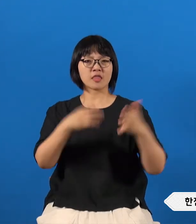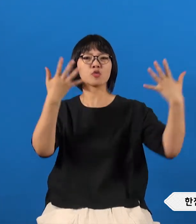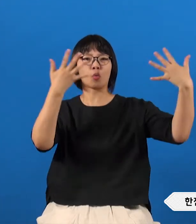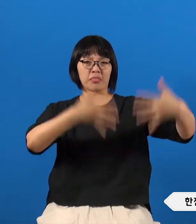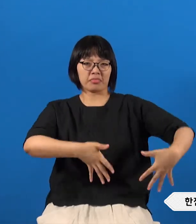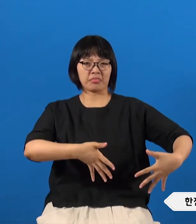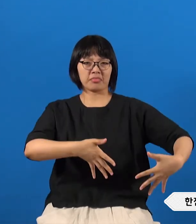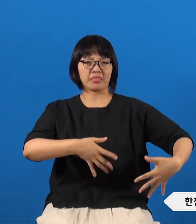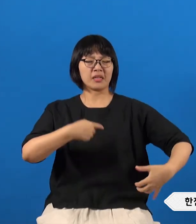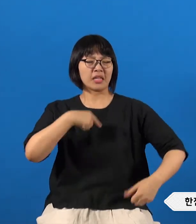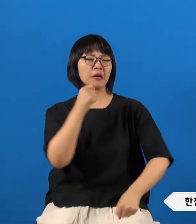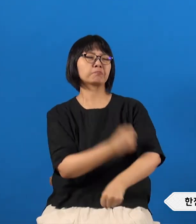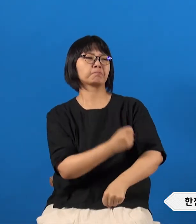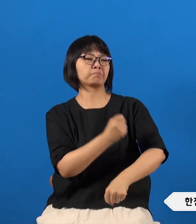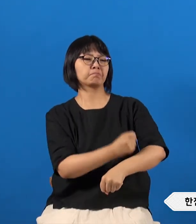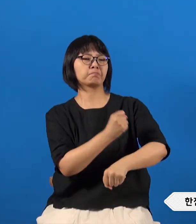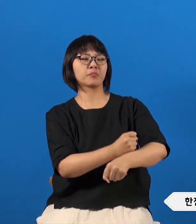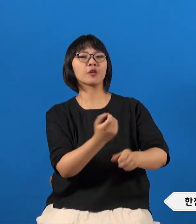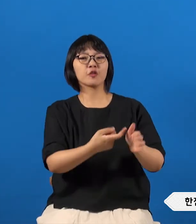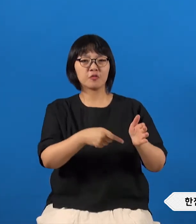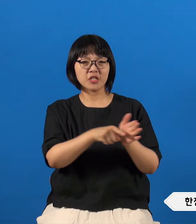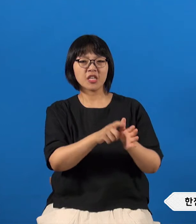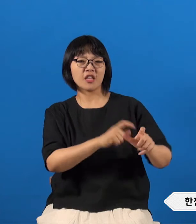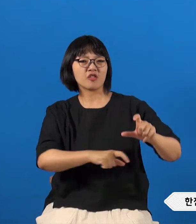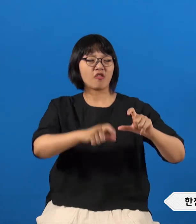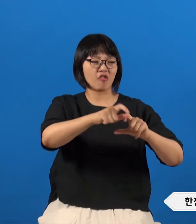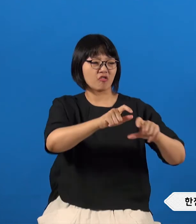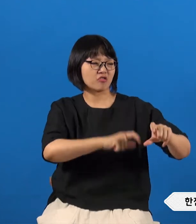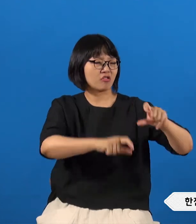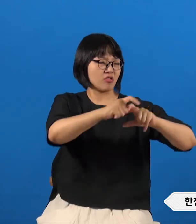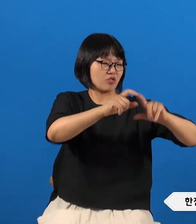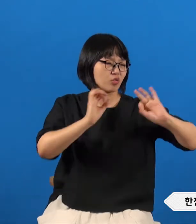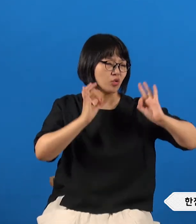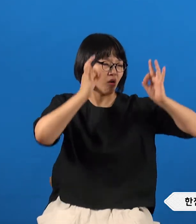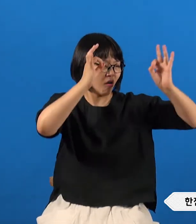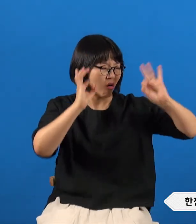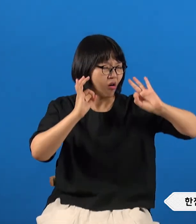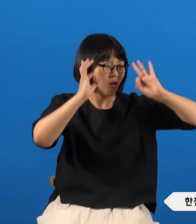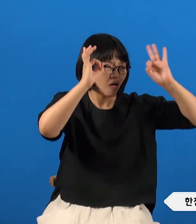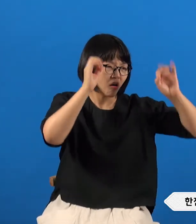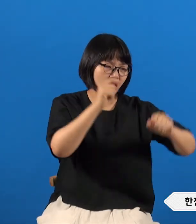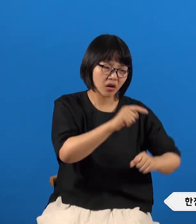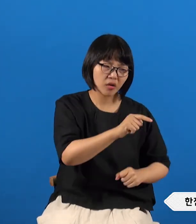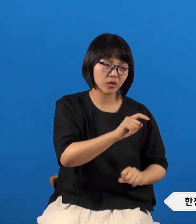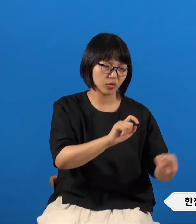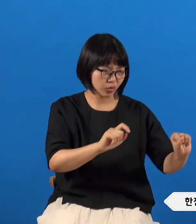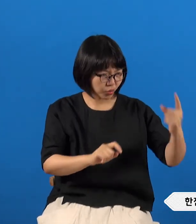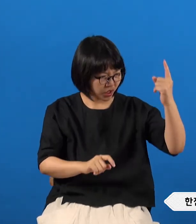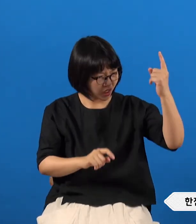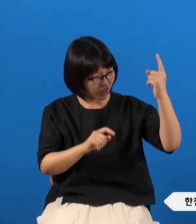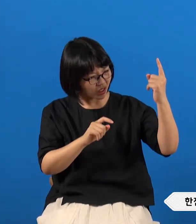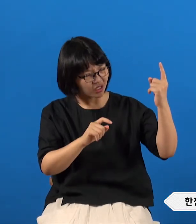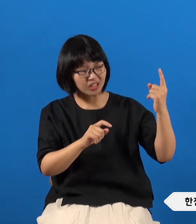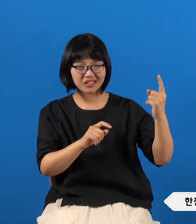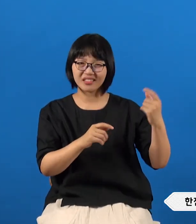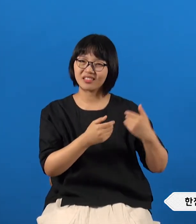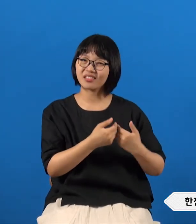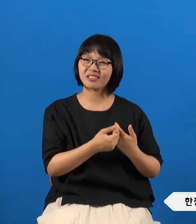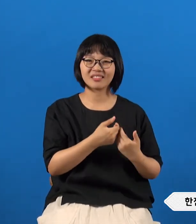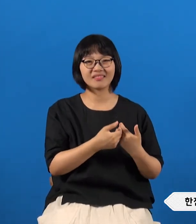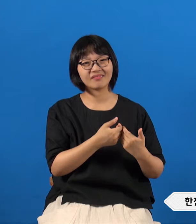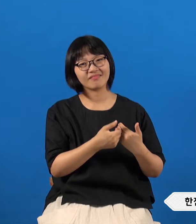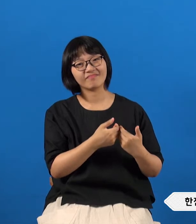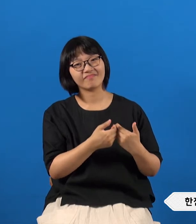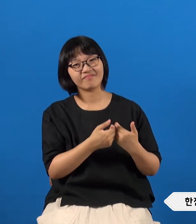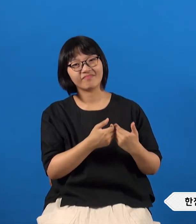이렇게 함으로써 내가 구원의 자리에 더 가까이 이룰 수 있지 않겠는가? 그래서 그렇게 한다면